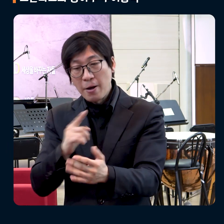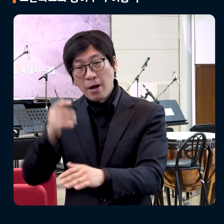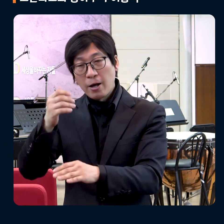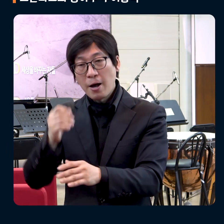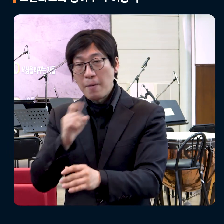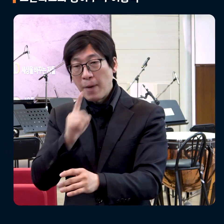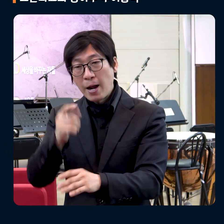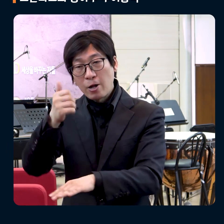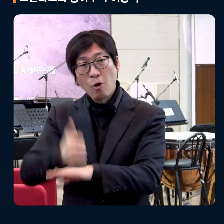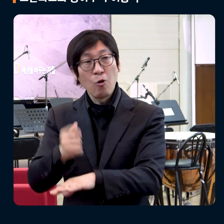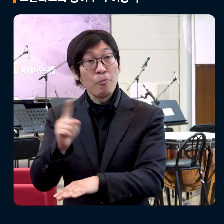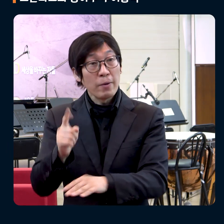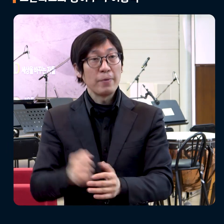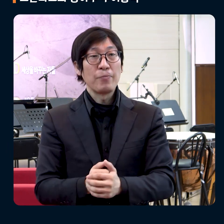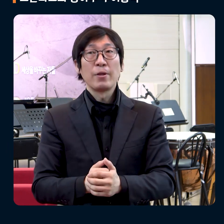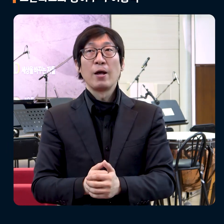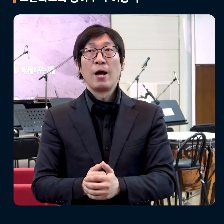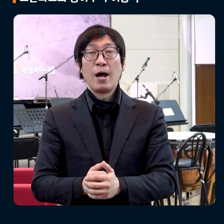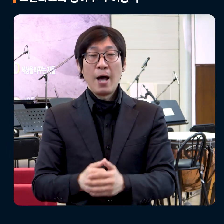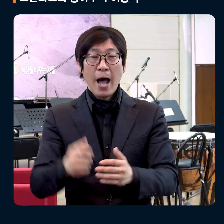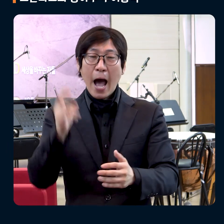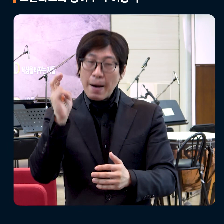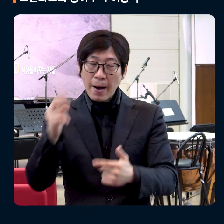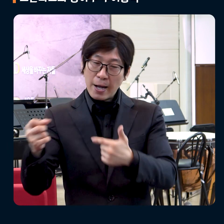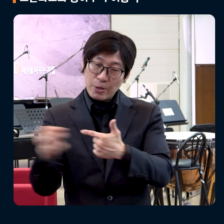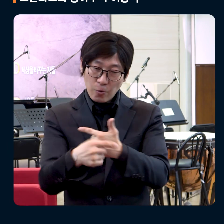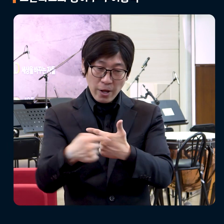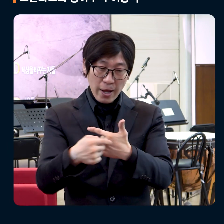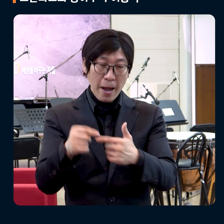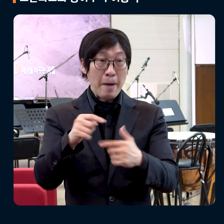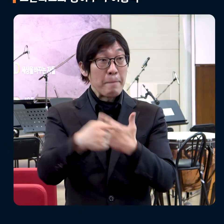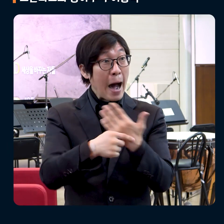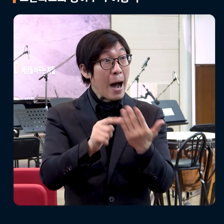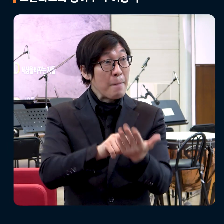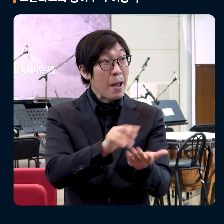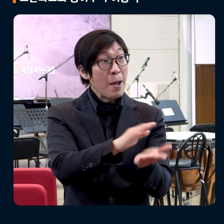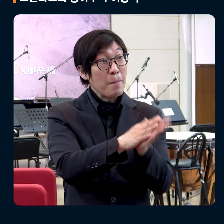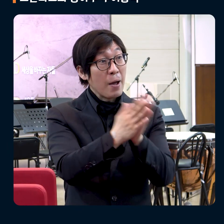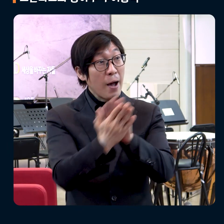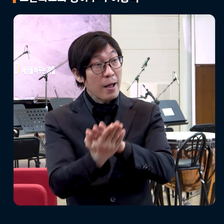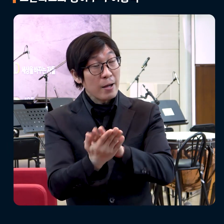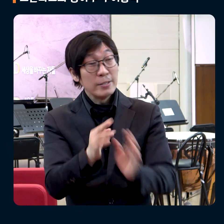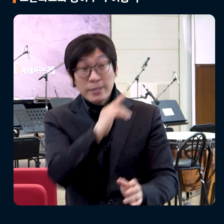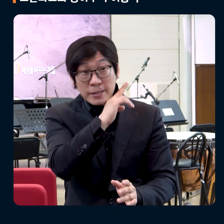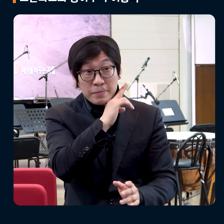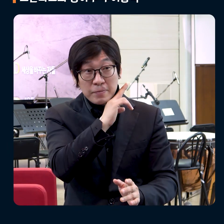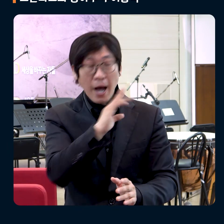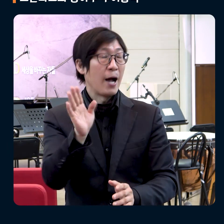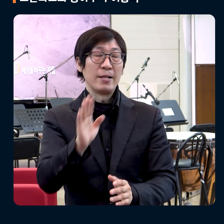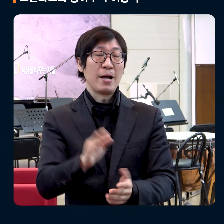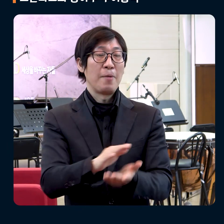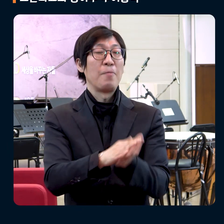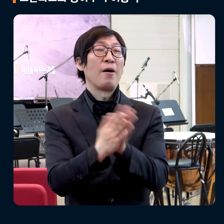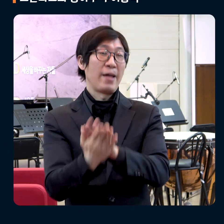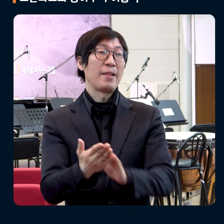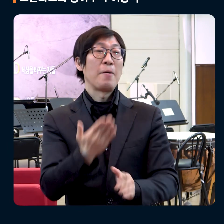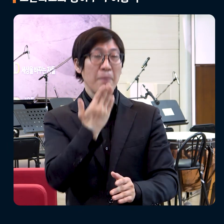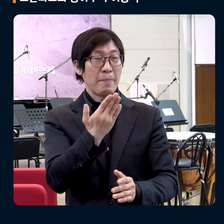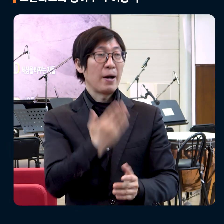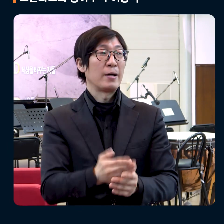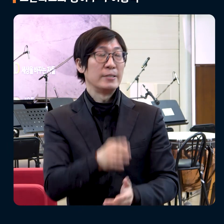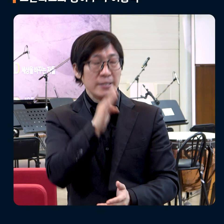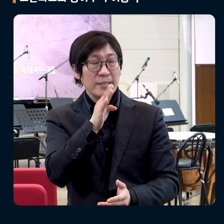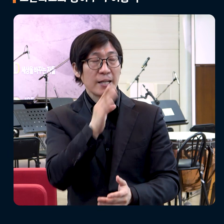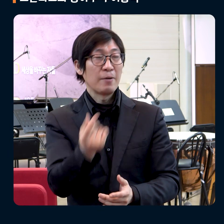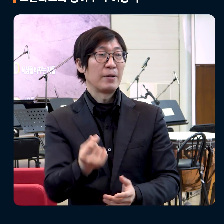연구가는 다음과 같은 결론을 내렸습니다. 그의 내적 변화는 의심할 여지가 없어 보인다. 요한복음은